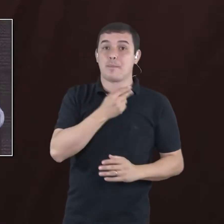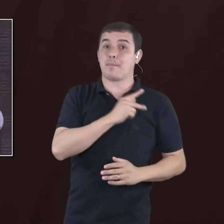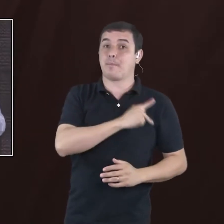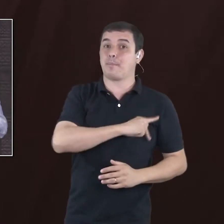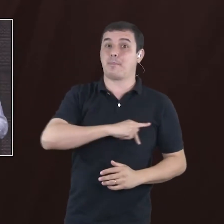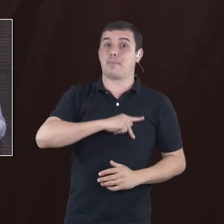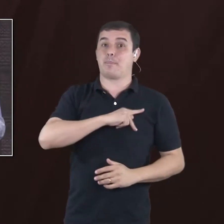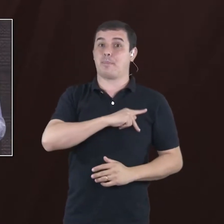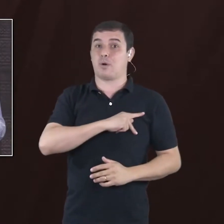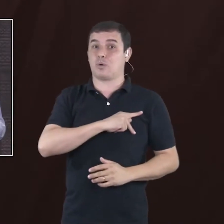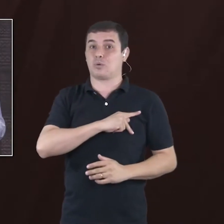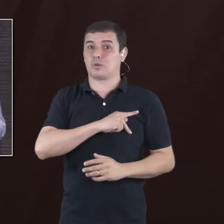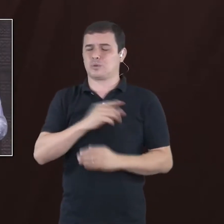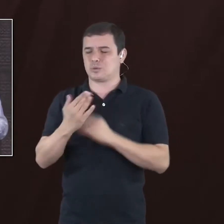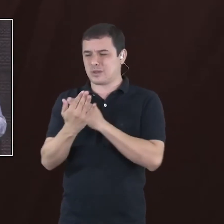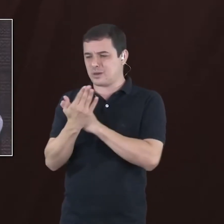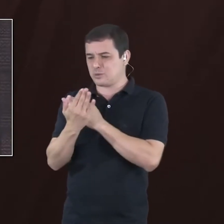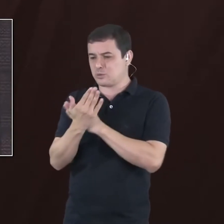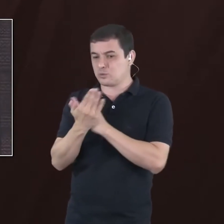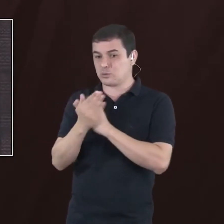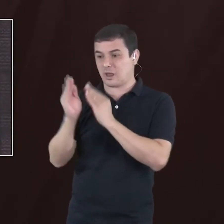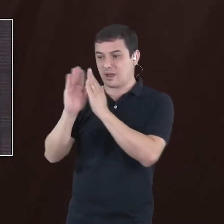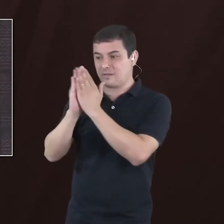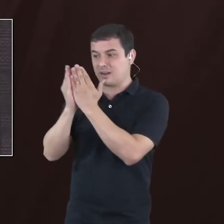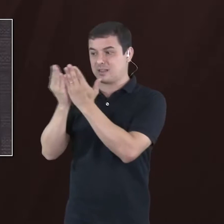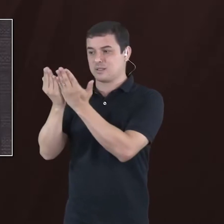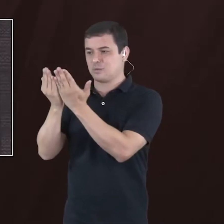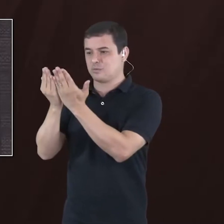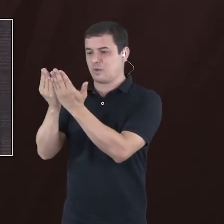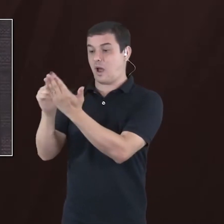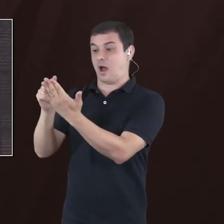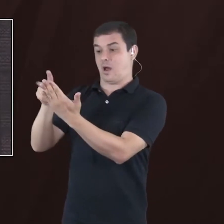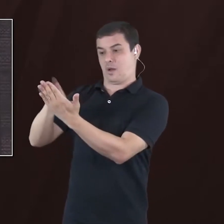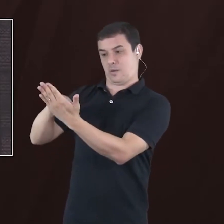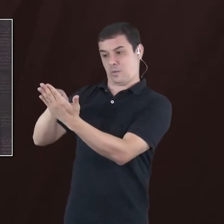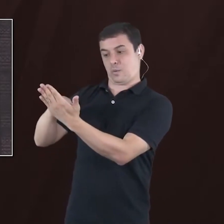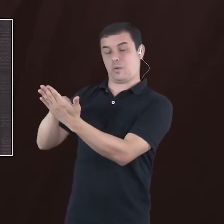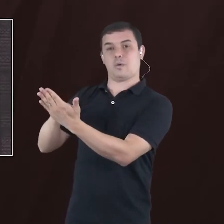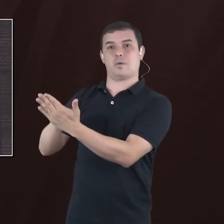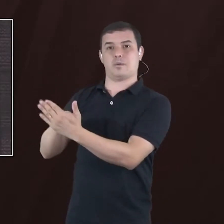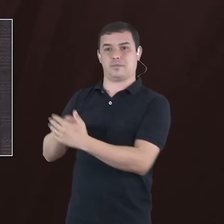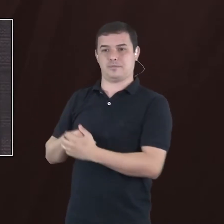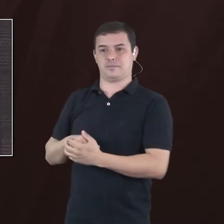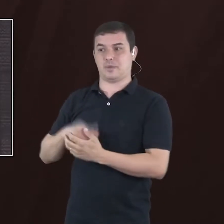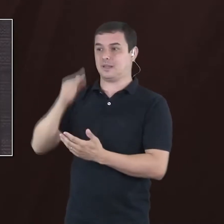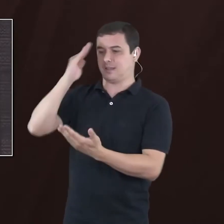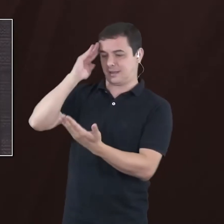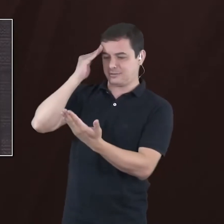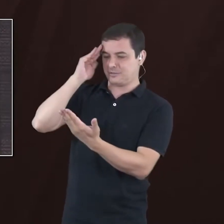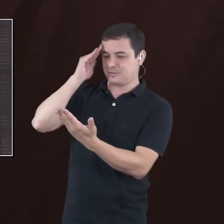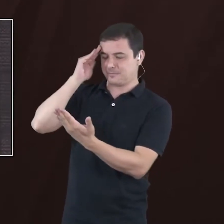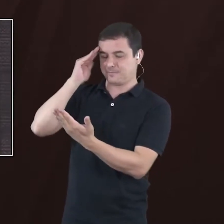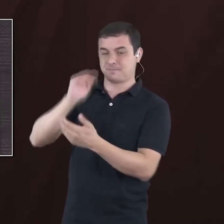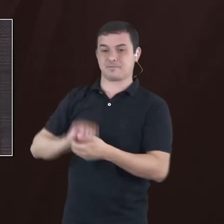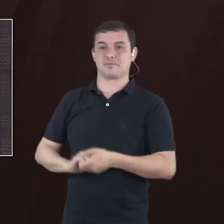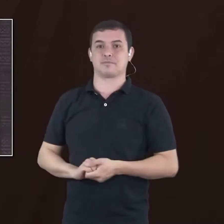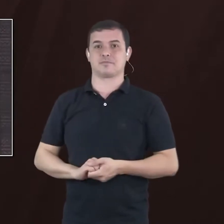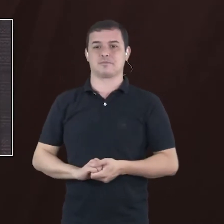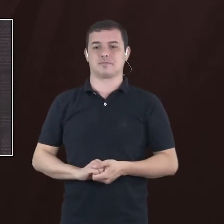que trouxe essa revelação para nós. E em segundo lugar, disse hoje de manhã também, para os que não